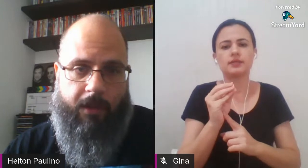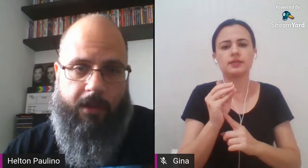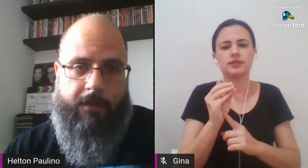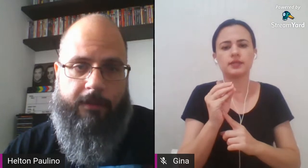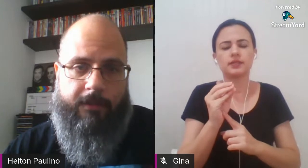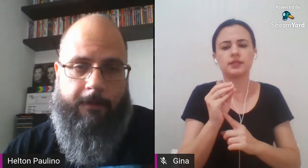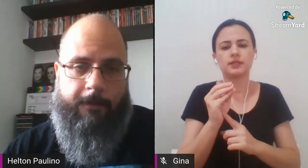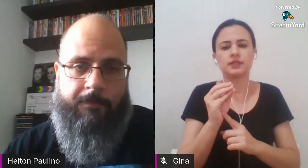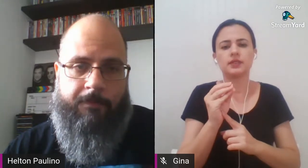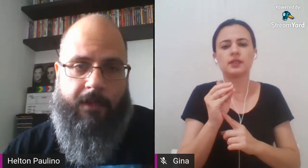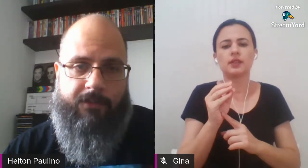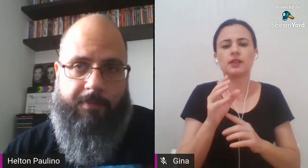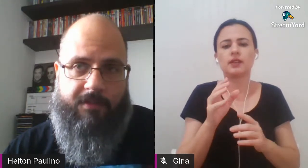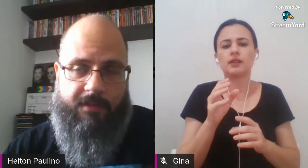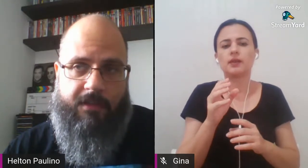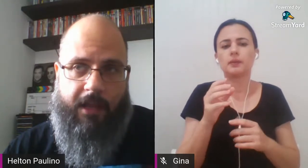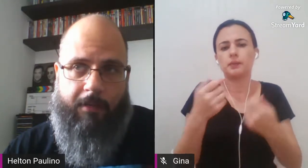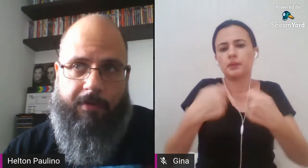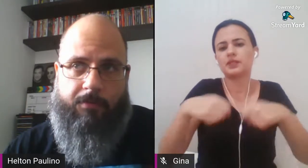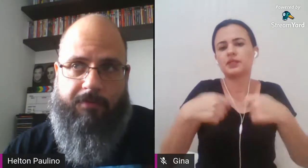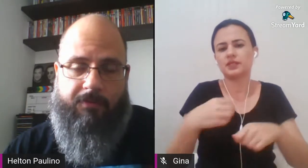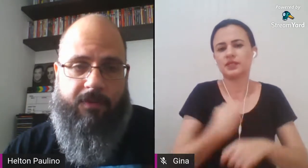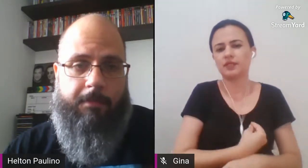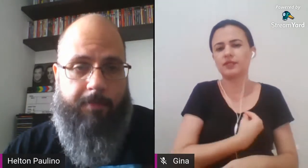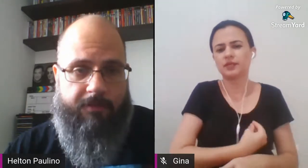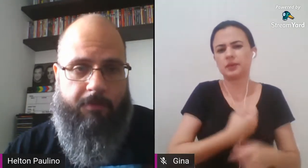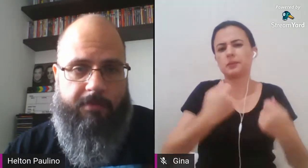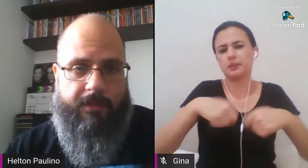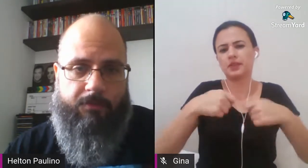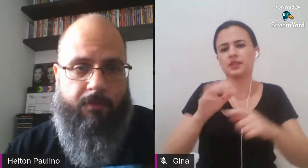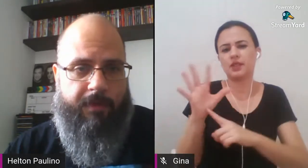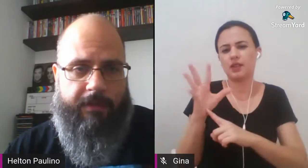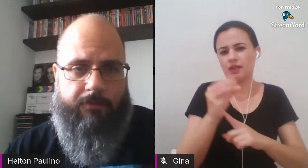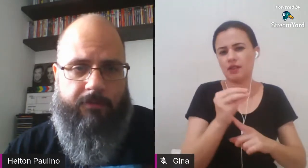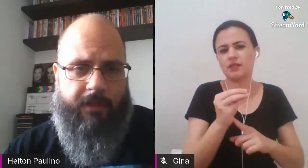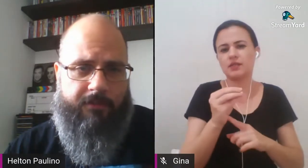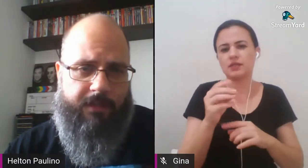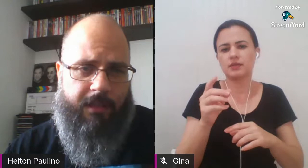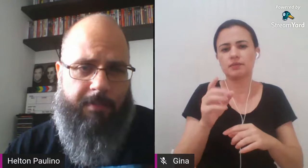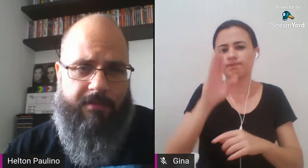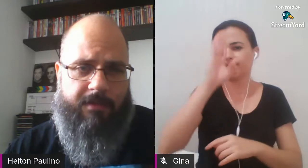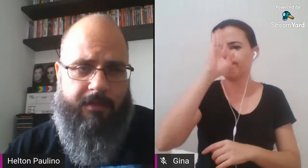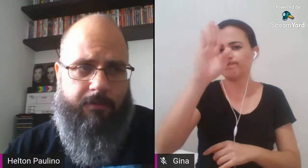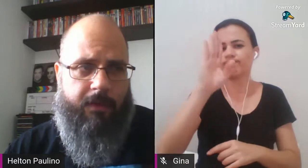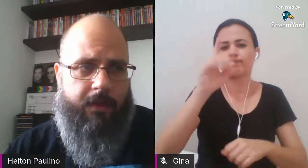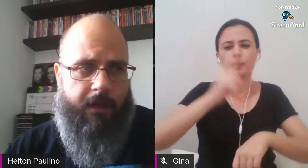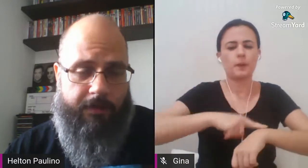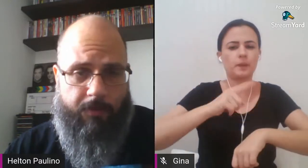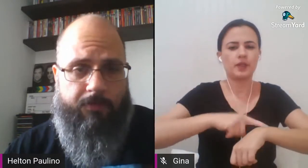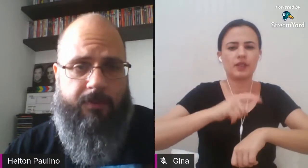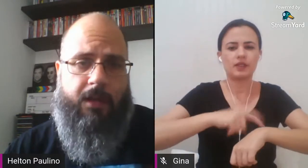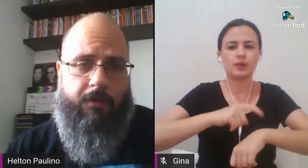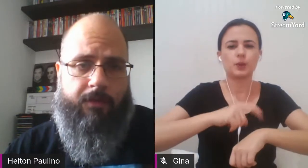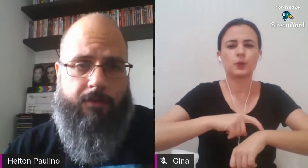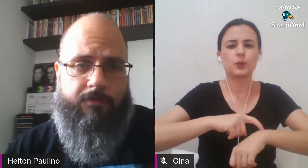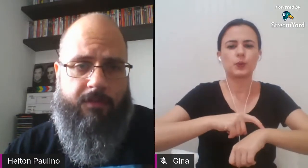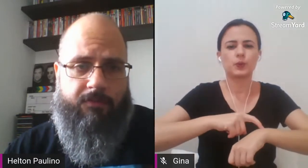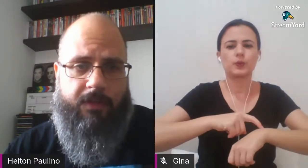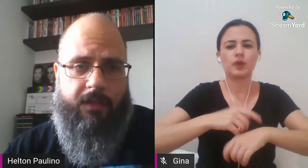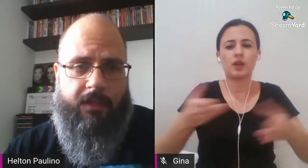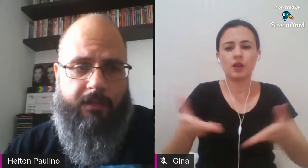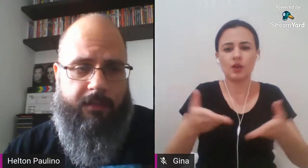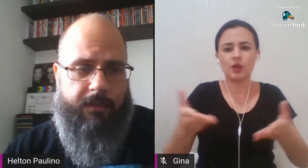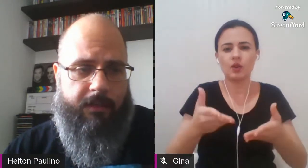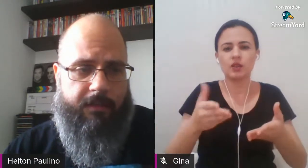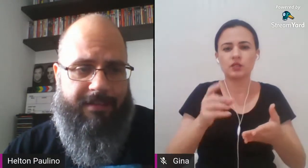Ferreira Goulart, né? A gente precisa dela para sobreviver, e principalmente no momento que a gente está passando, a nível mundial,